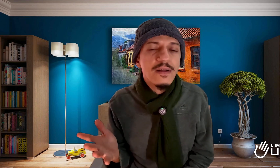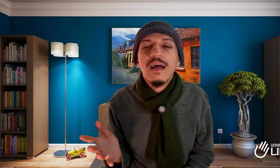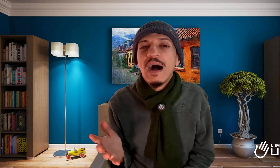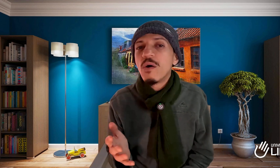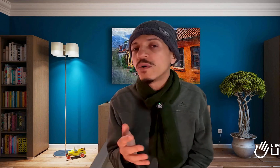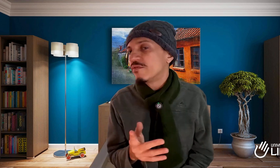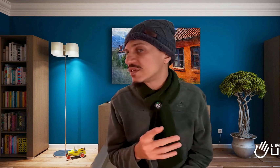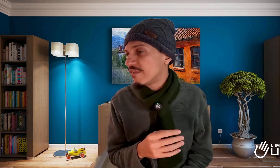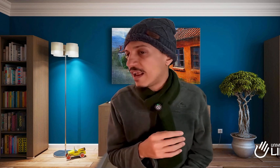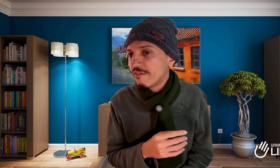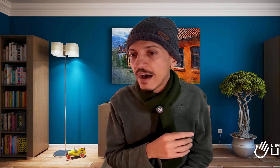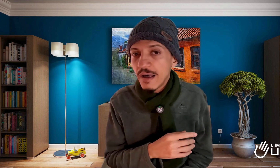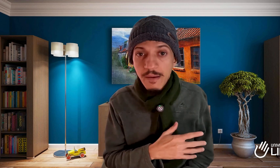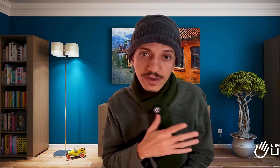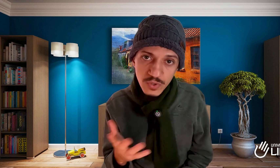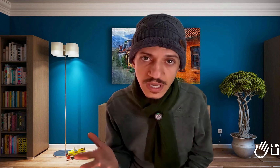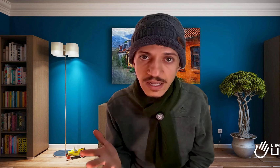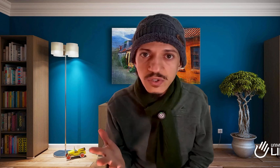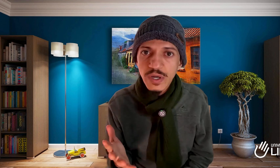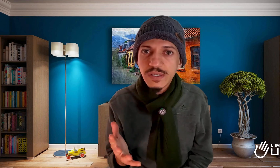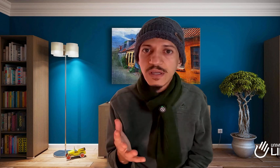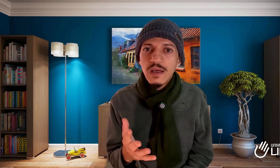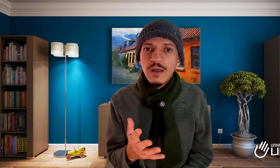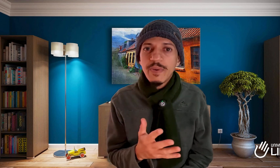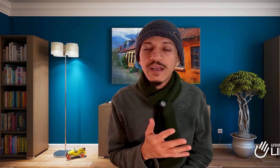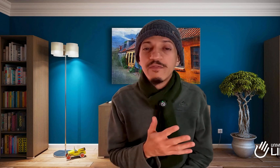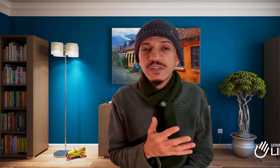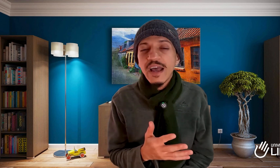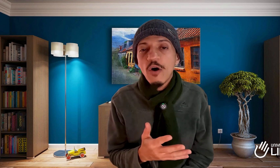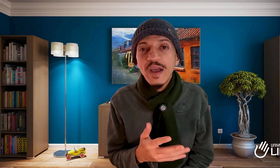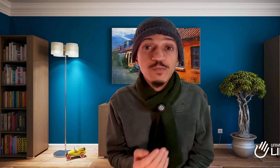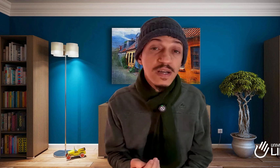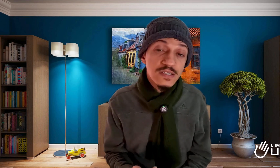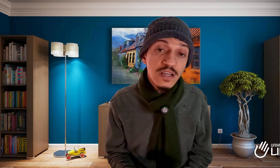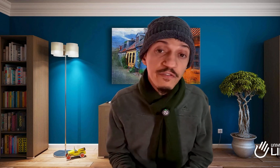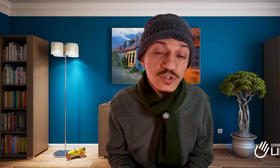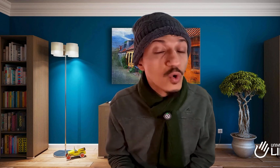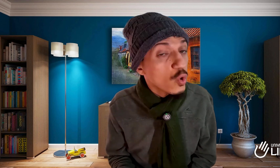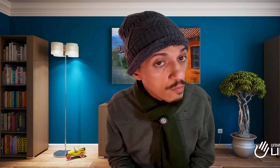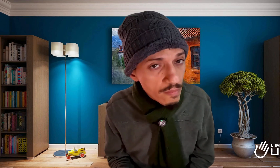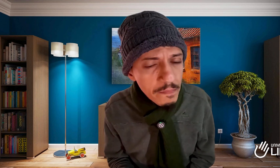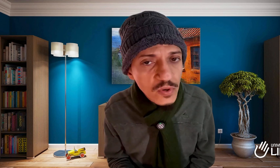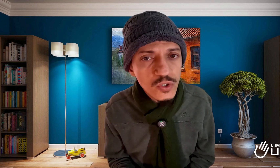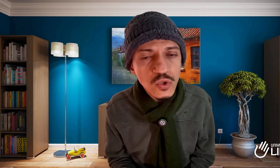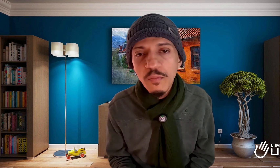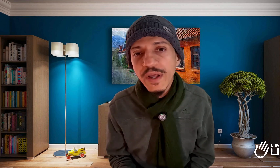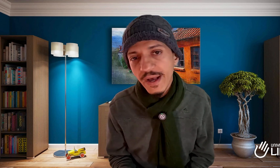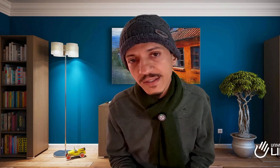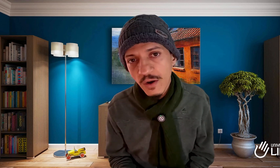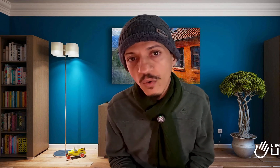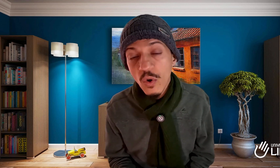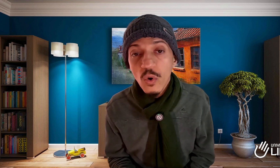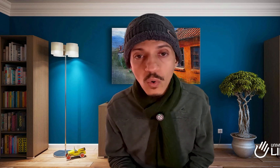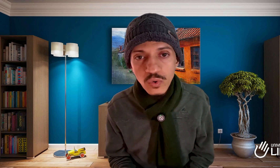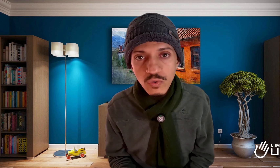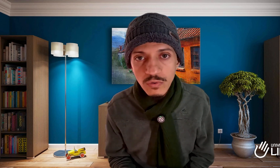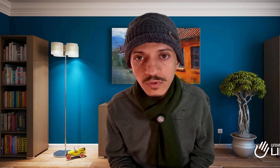algo que você vai levar para suas relações, para que você realmente passe a ser visto como uma ponte de comunicação com os surdos.